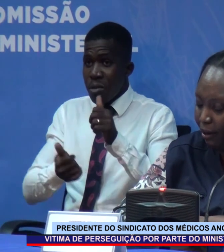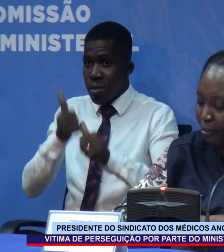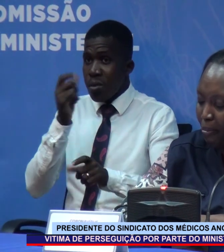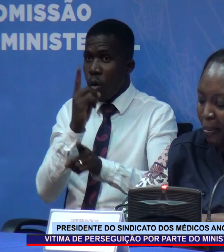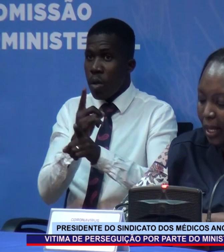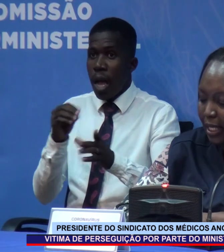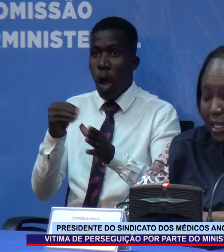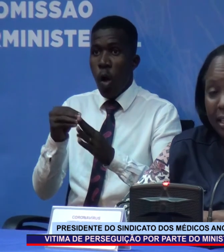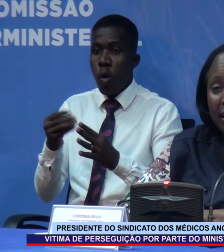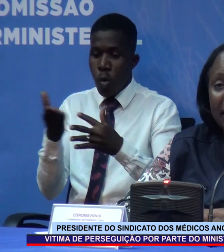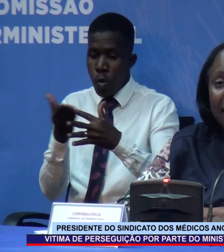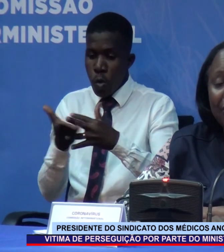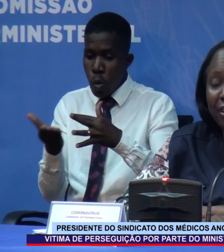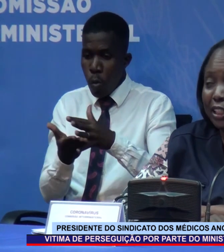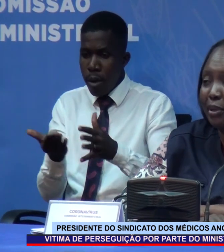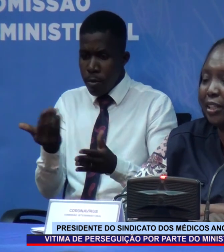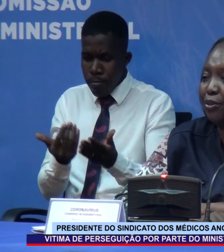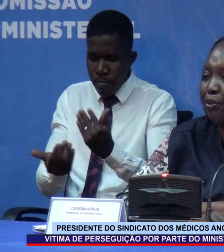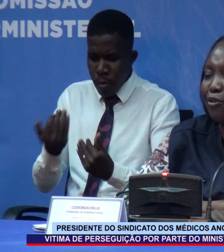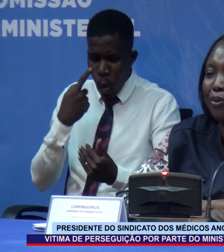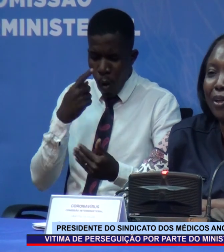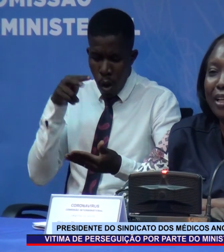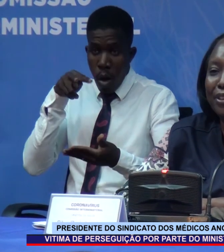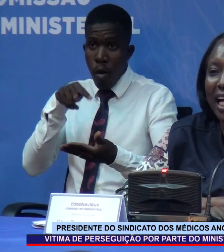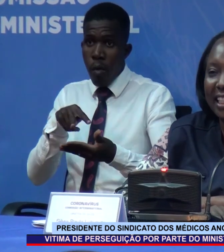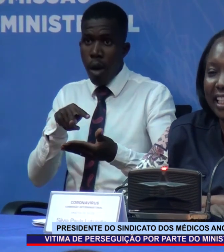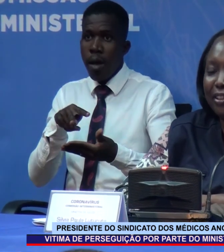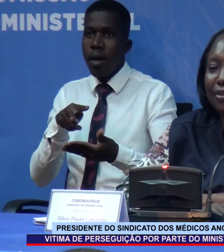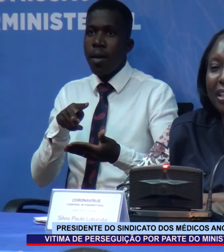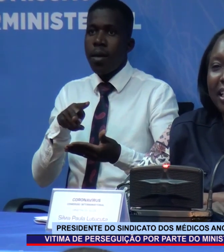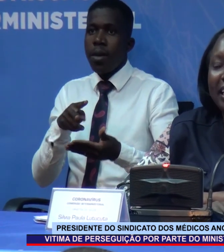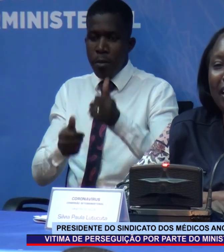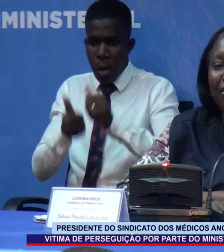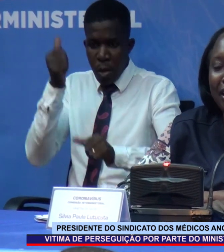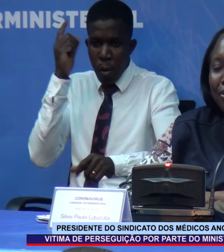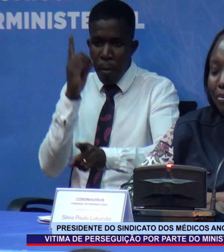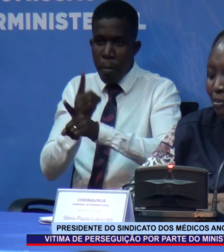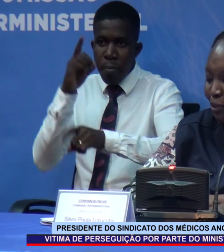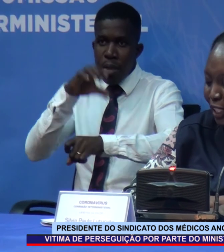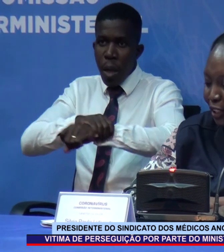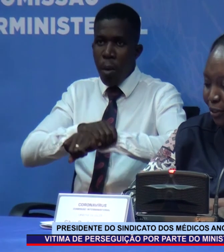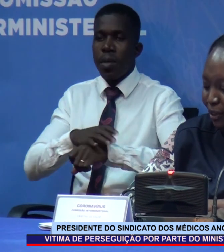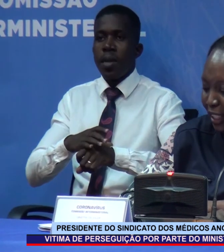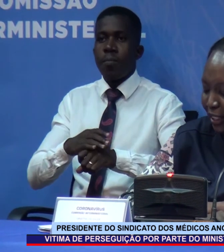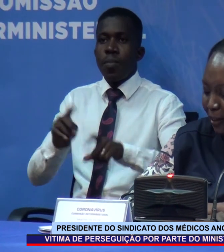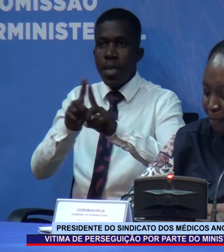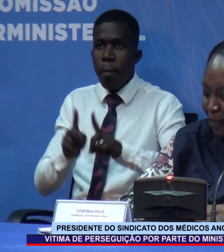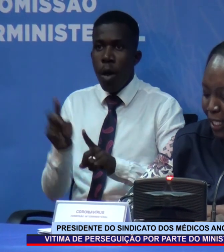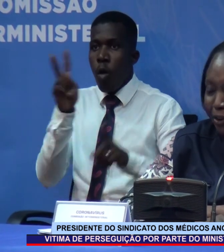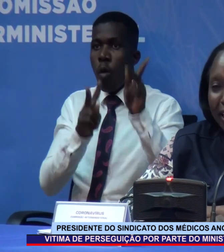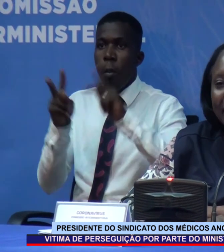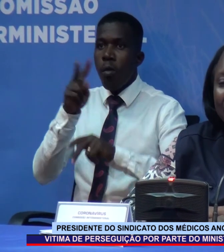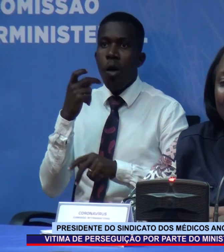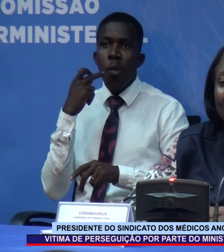houve uma má comunicação. Devia-se comunicar bem. Eu acho que há um problema a nível das instituições públicas. A comunicação